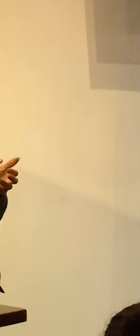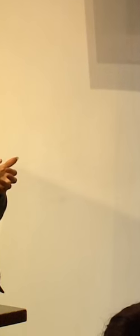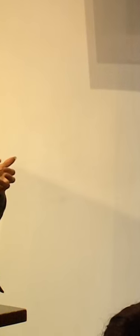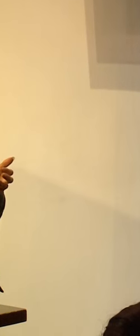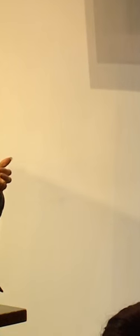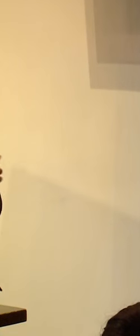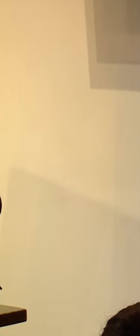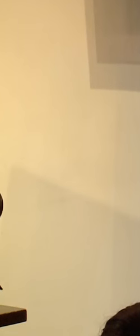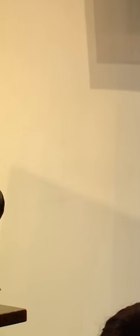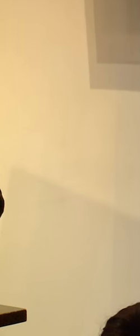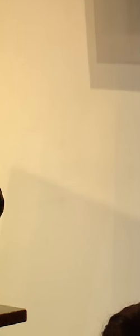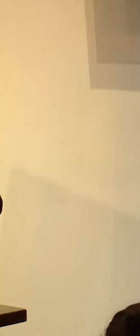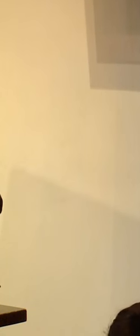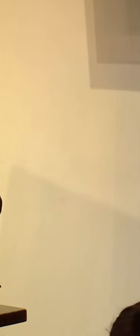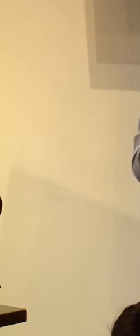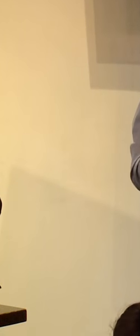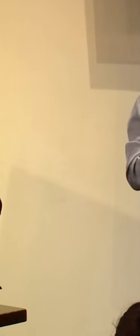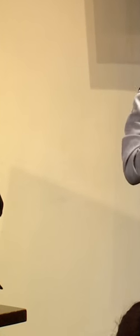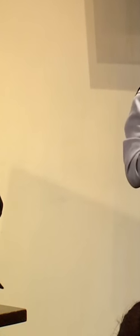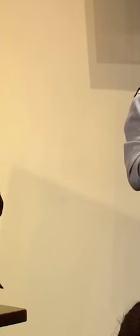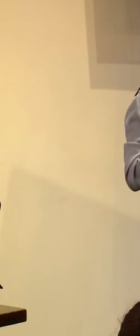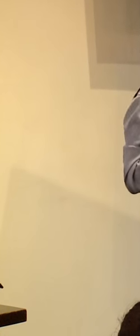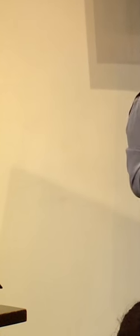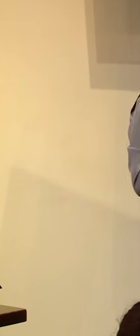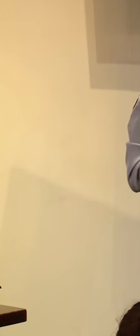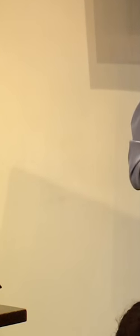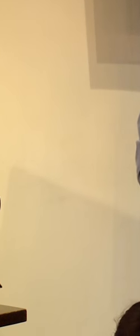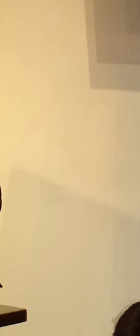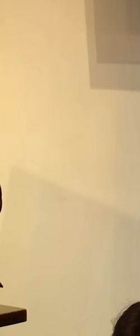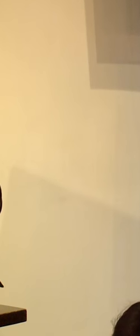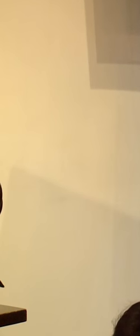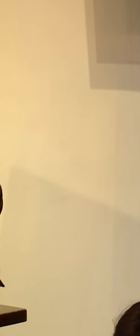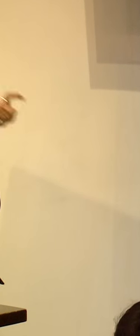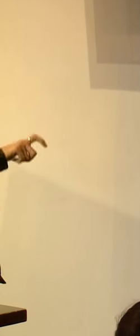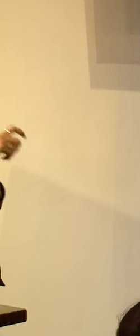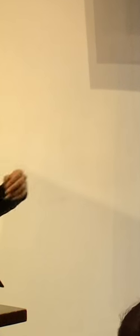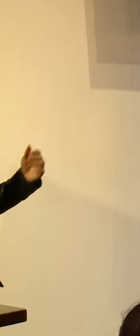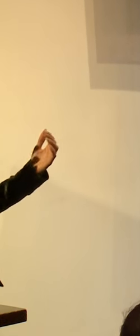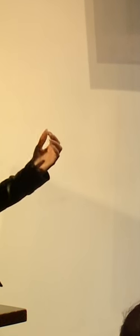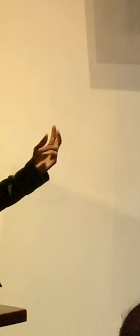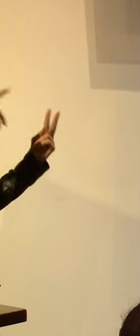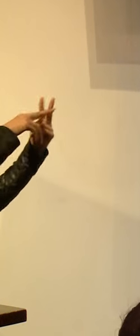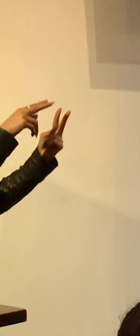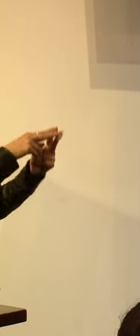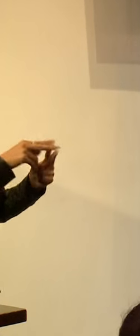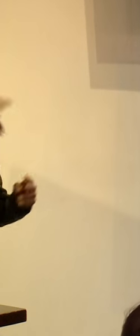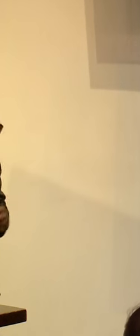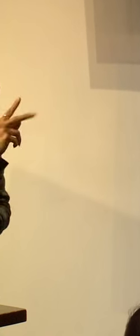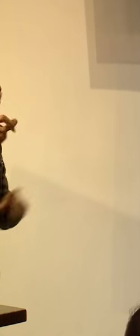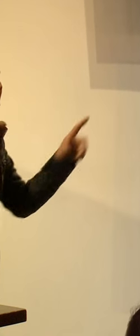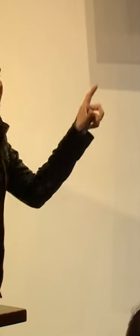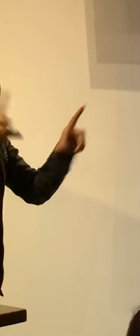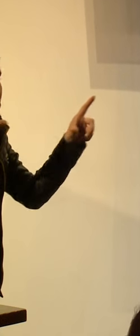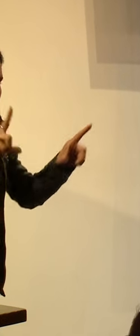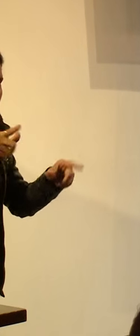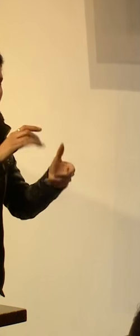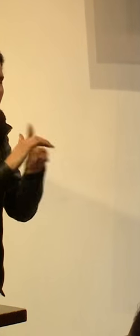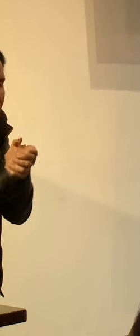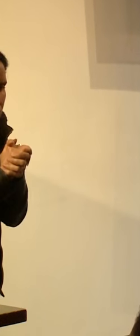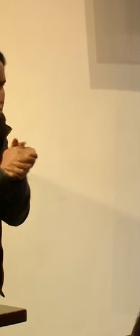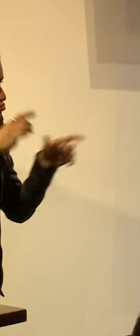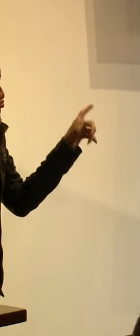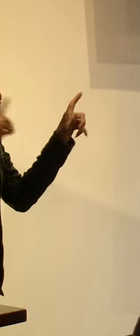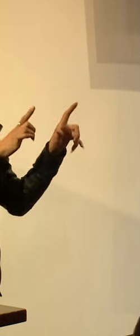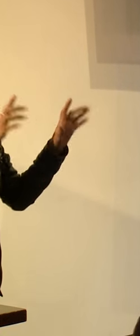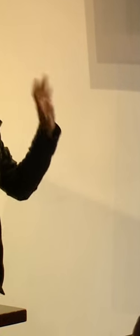ustedes conozcan, amigos, y ustedes han grabado y se hagan en televisión, hagan cine? ¿Cuántas de esas personas que ustedes conocen ven televisión? O sea, ¿cuánto es el porcentaje? Entonces uno